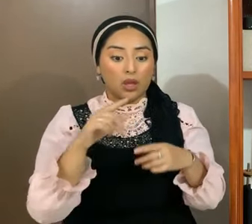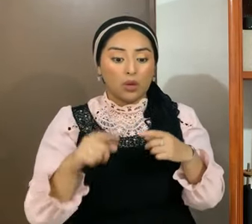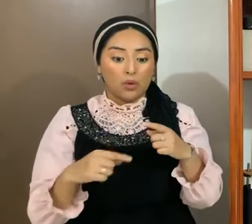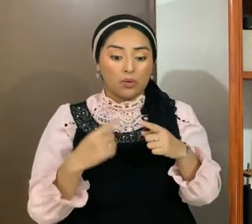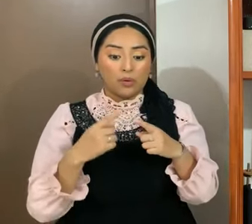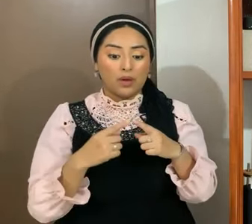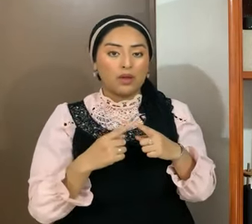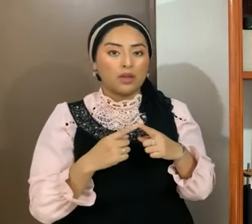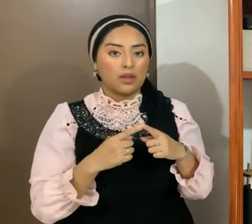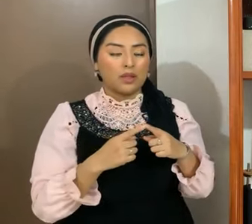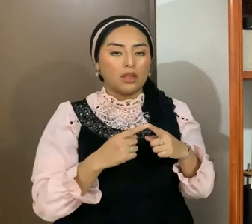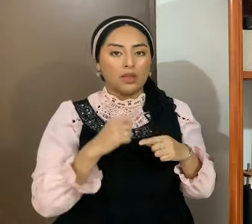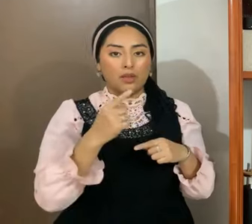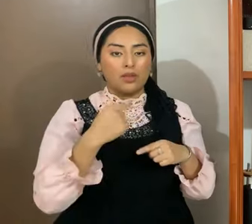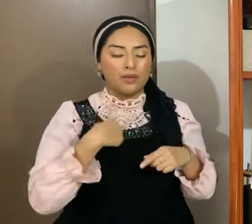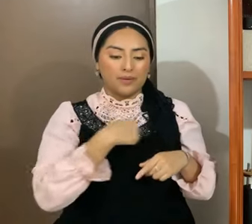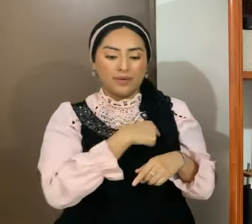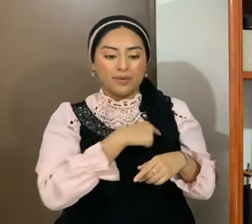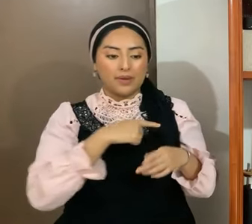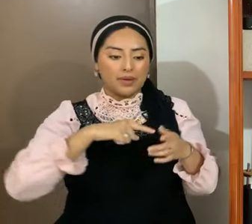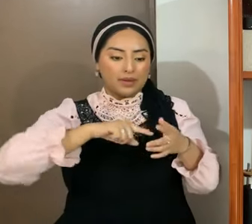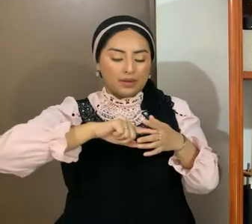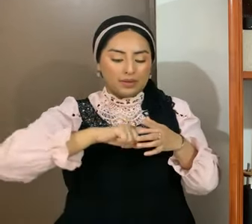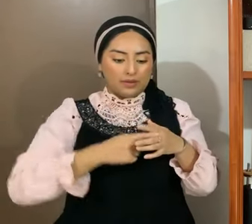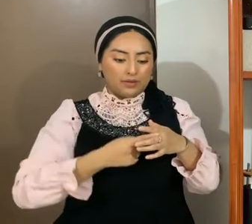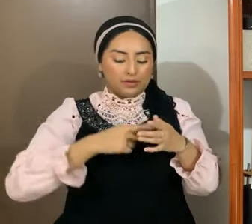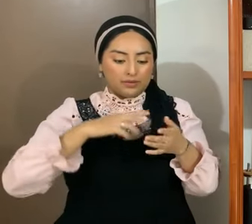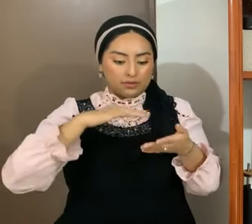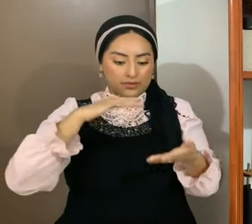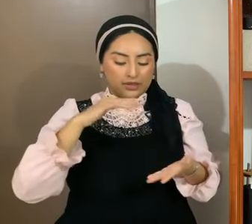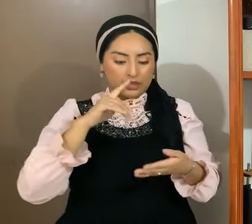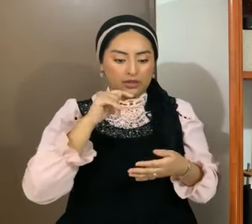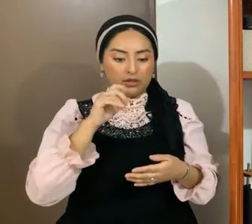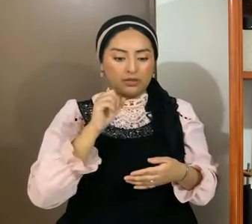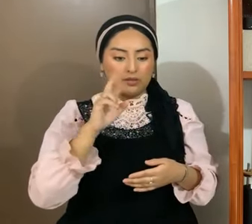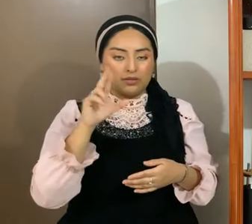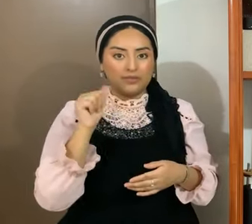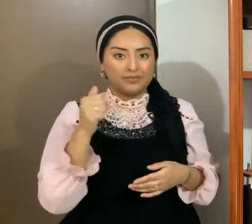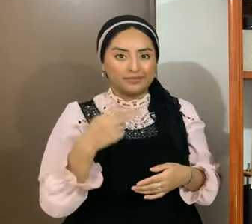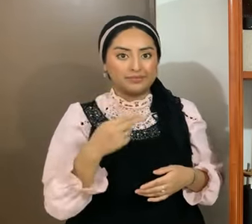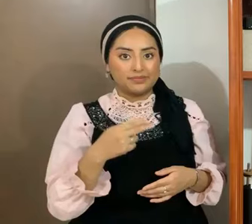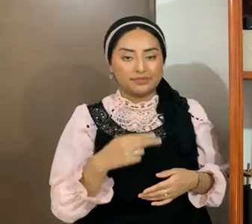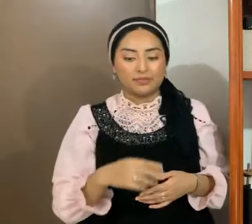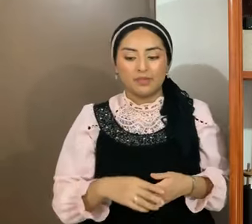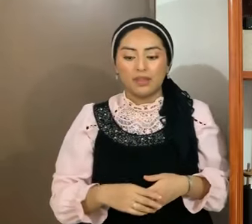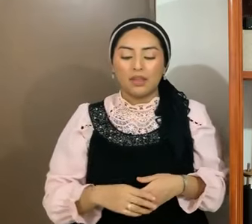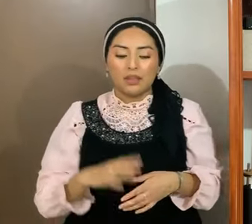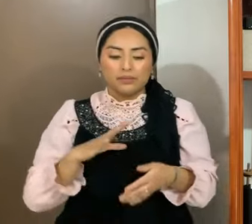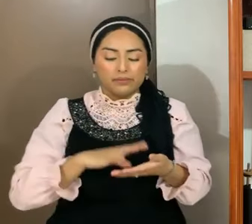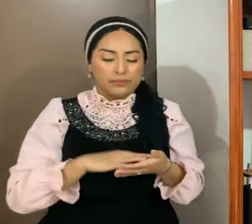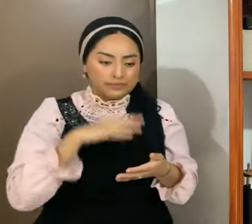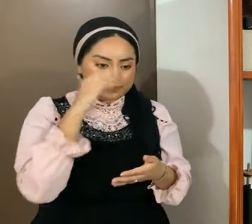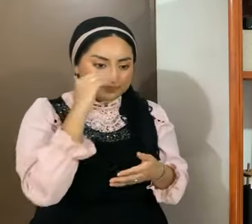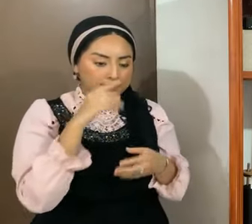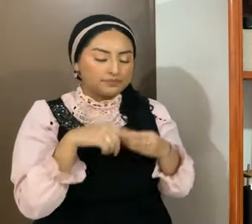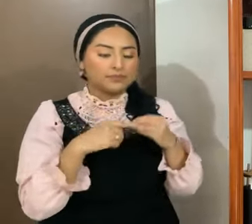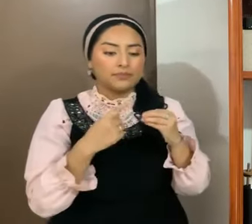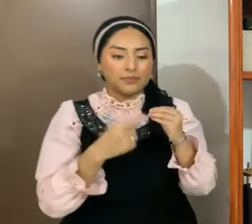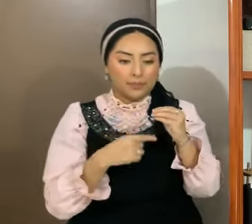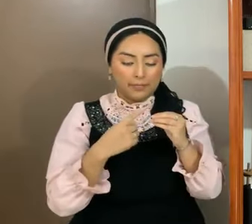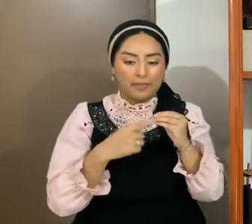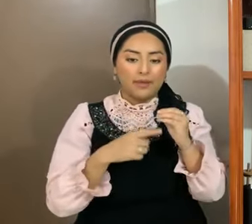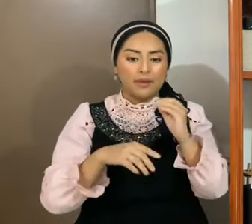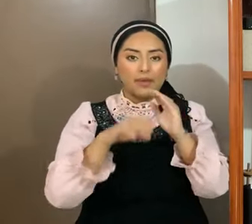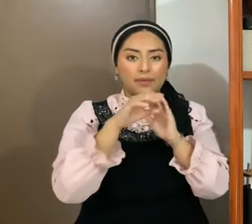se entra al estudio de la Torá, cuando se inicia uno en el estudio y el aprendizaje de los